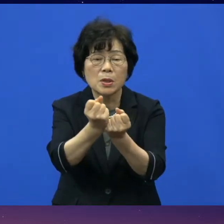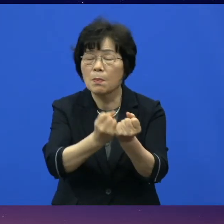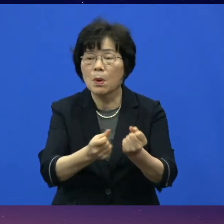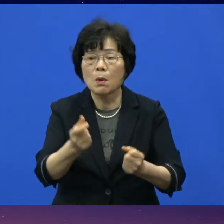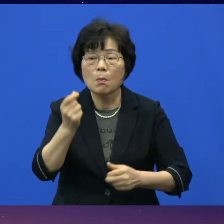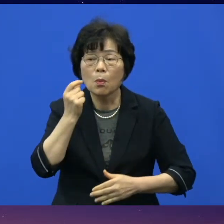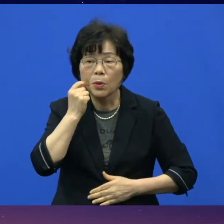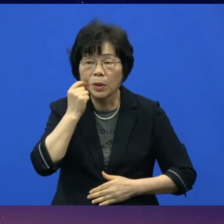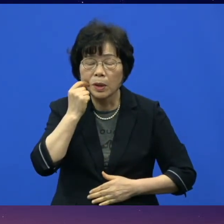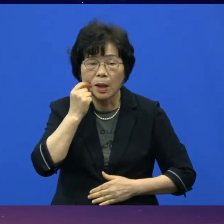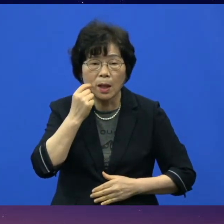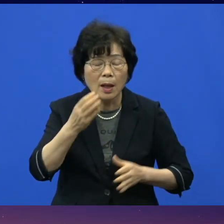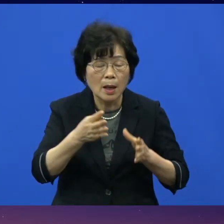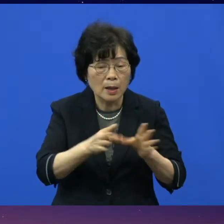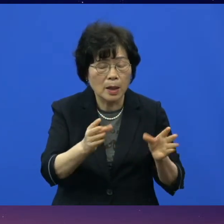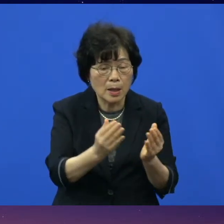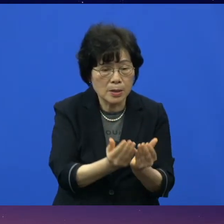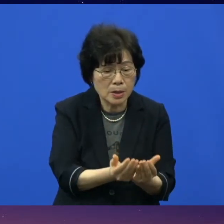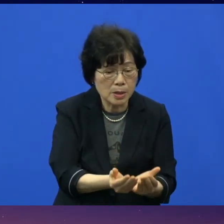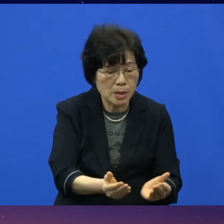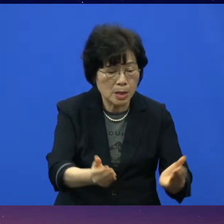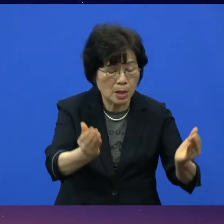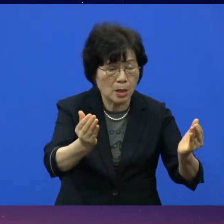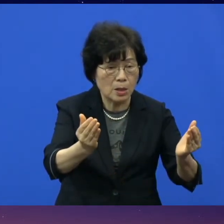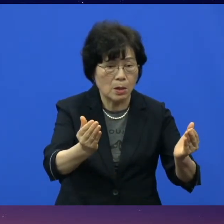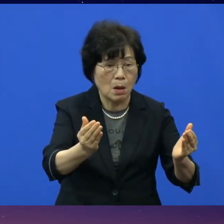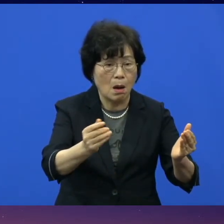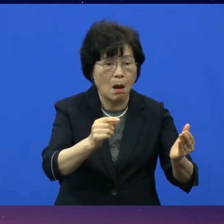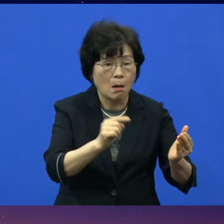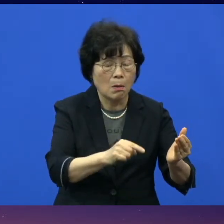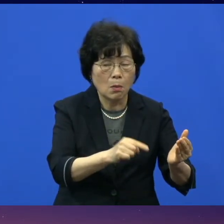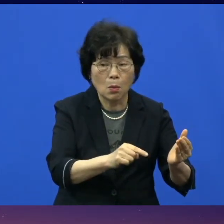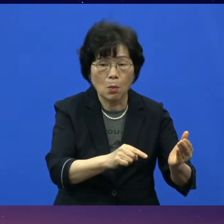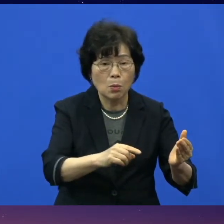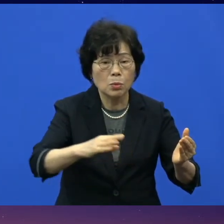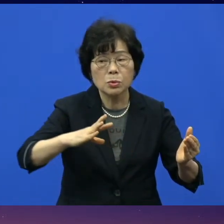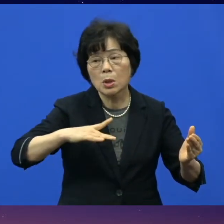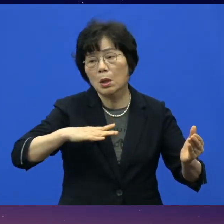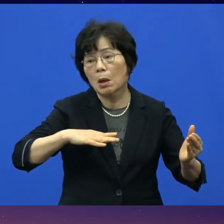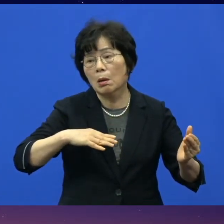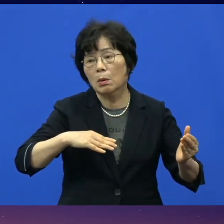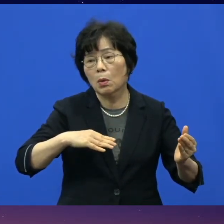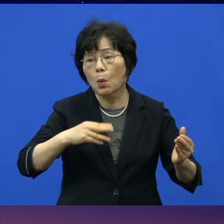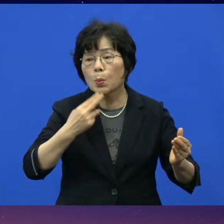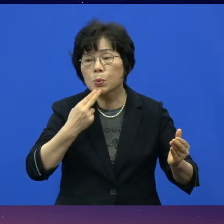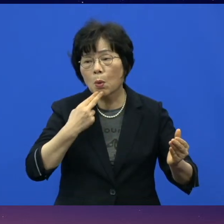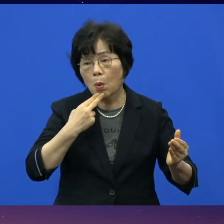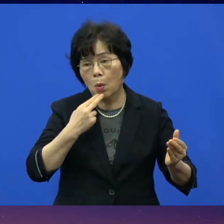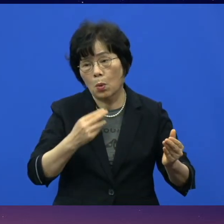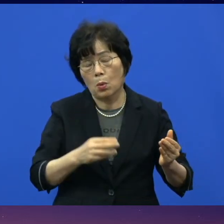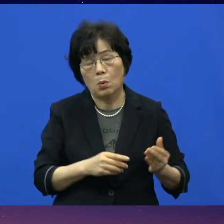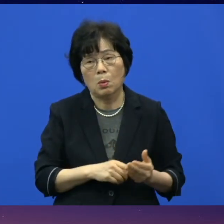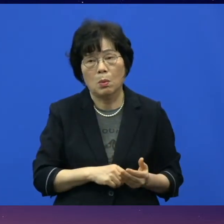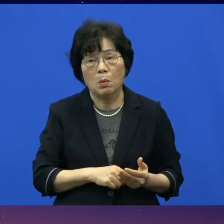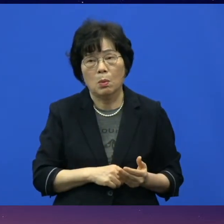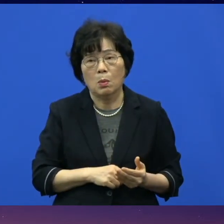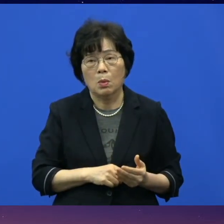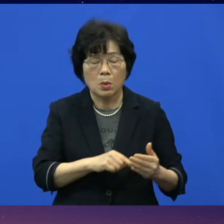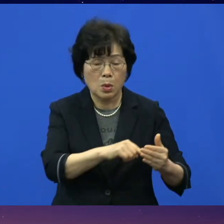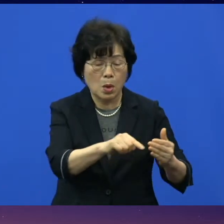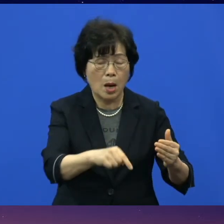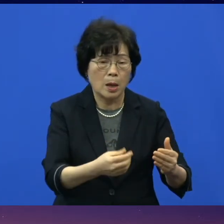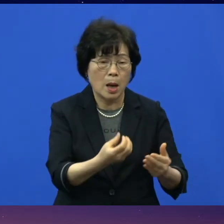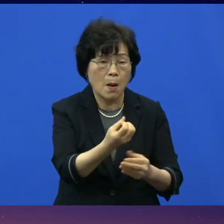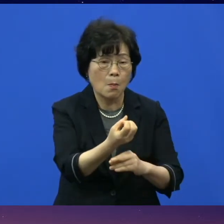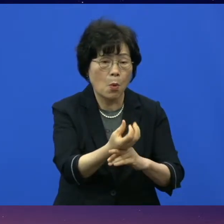질그릇, 깨어진 질그릇, 바삭 깨어지기 쉬운 질그릇 하나로 물 자랑할 게 어디 있겠어요? 그 안에